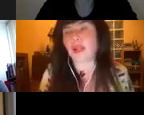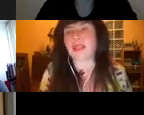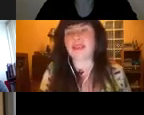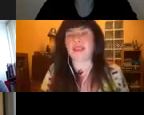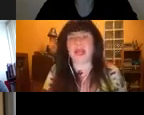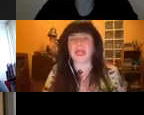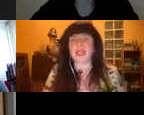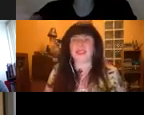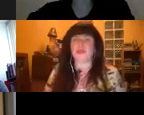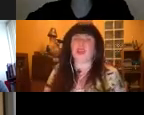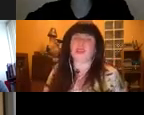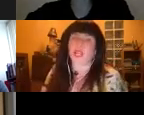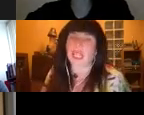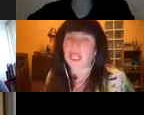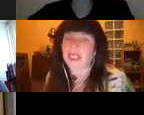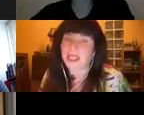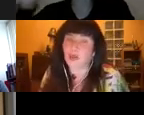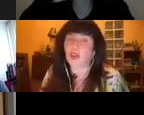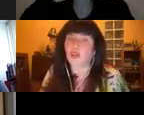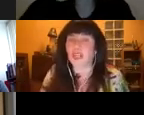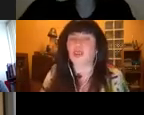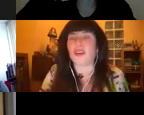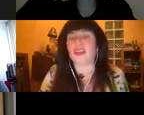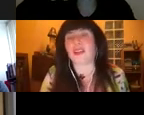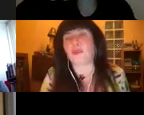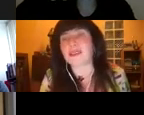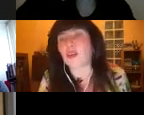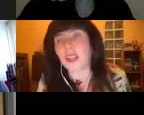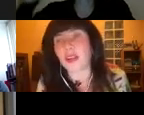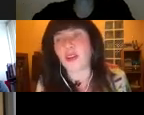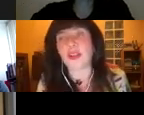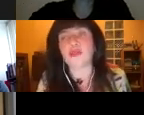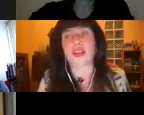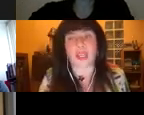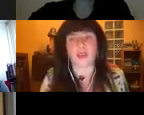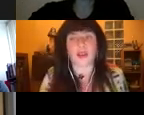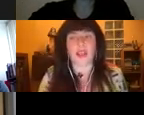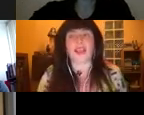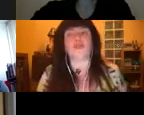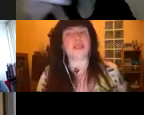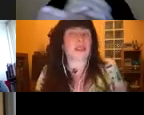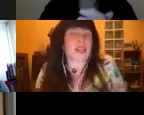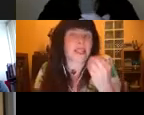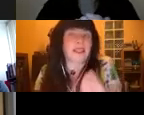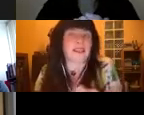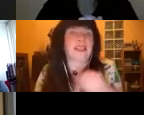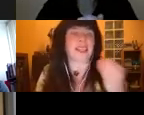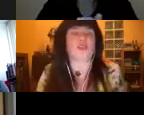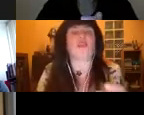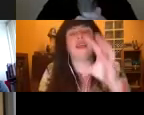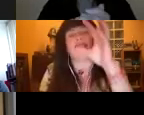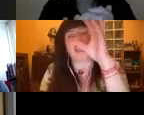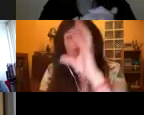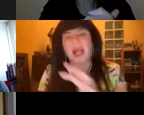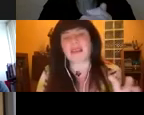para cualquier sistema semiótico visual, que es el de lo icónico y lo más icónico y lo menos icónico. Entonces, en el